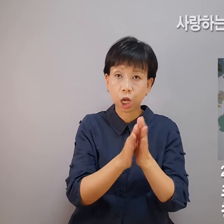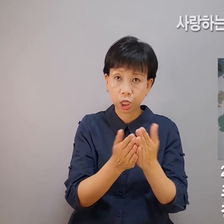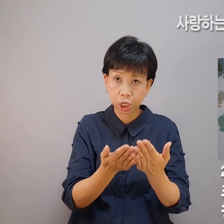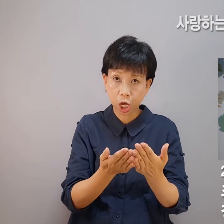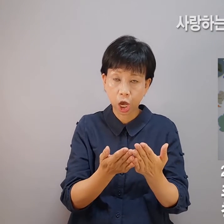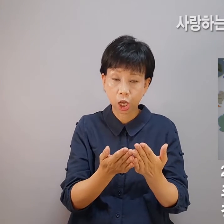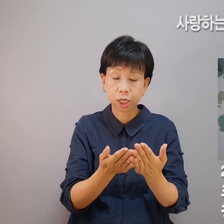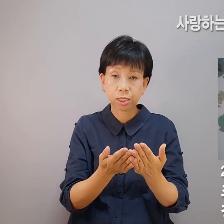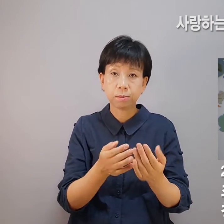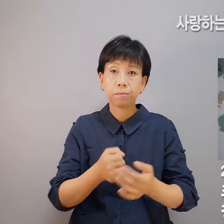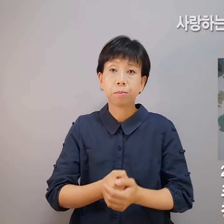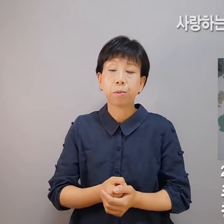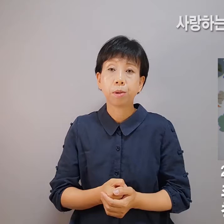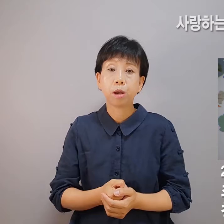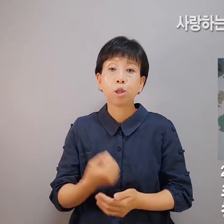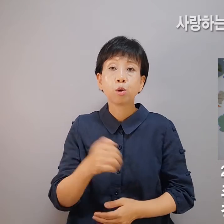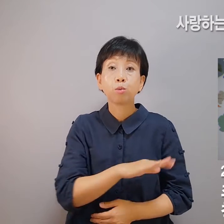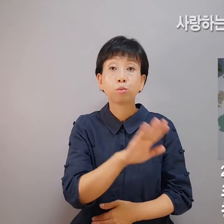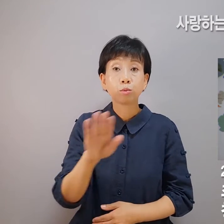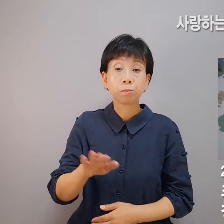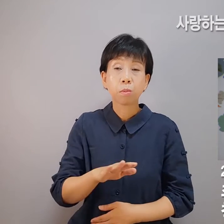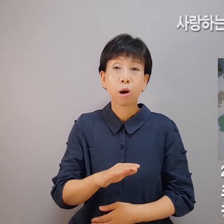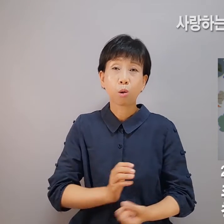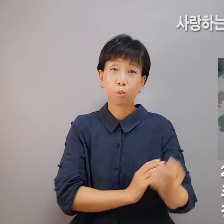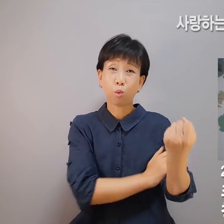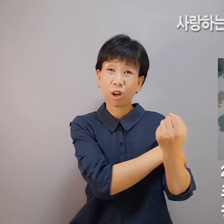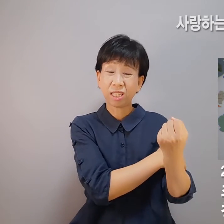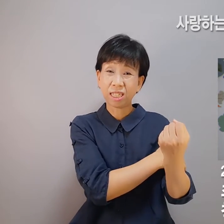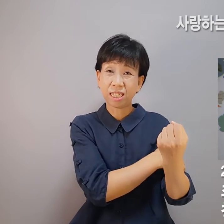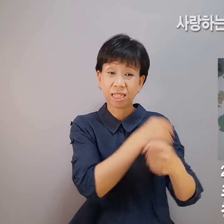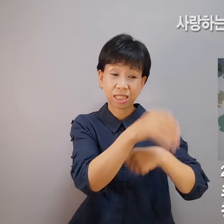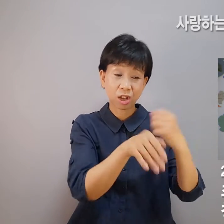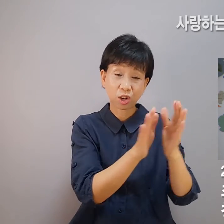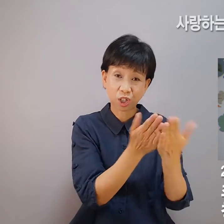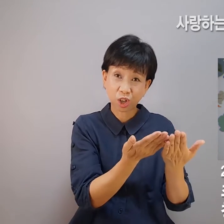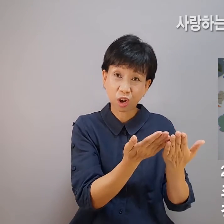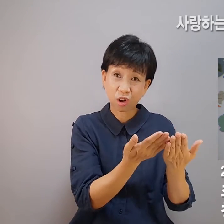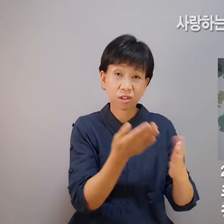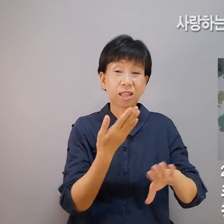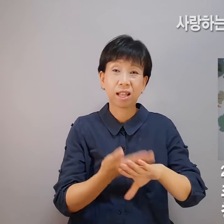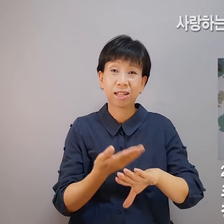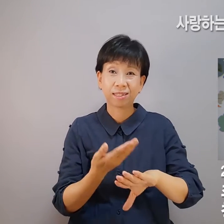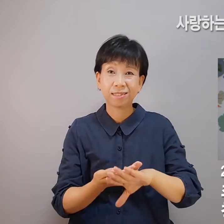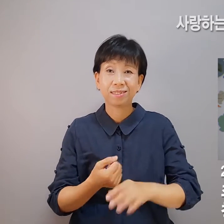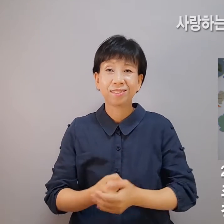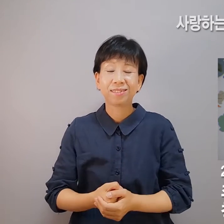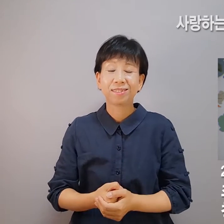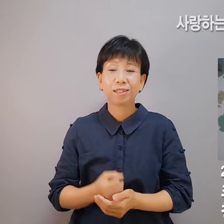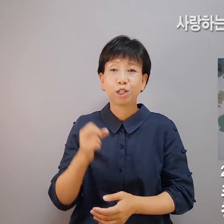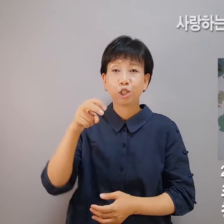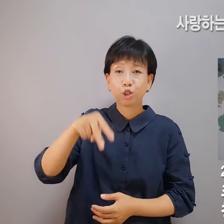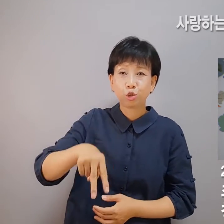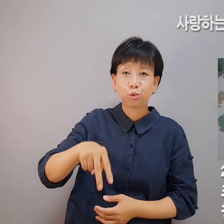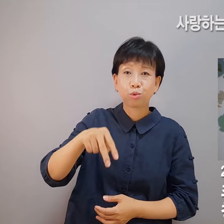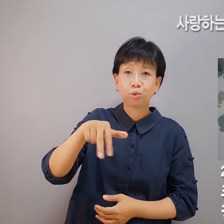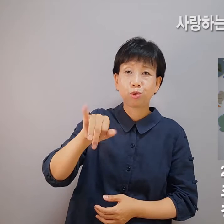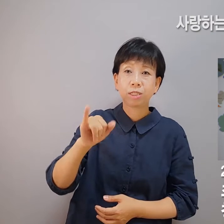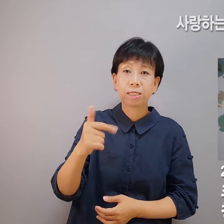성경은 우리가 보는 이 성경처럼 권위가 있는 책은 아닙니다. 네, 이 유진 피터슨의 메시지